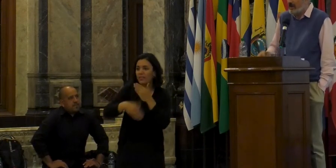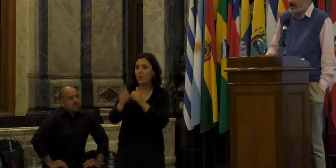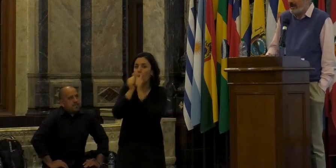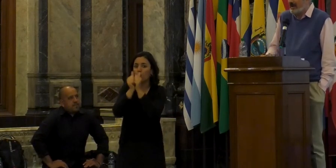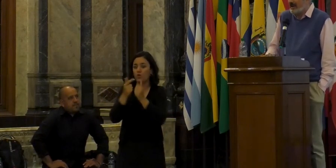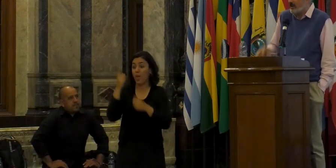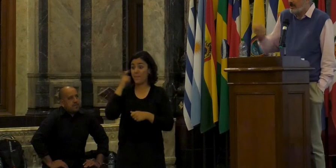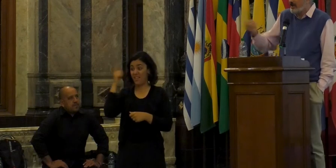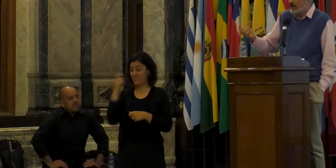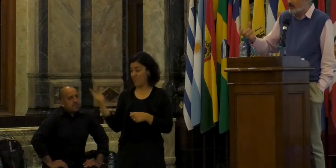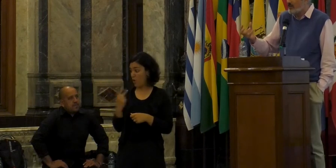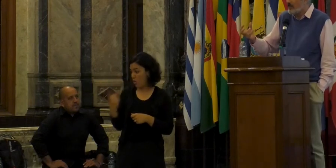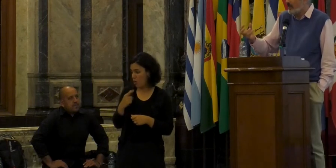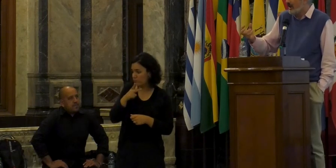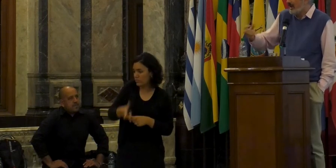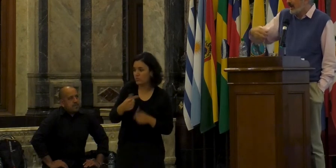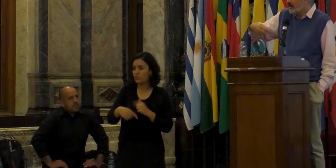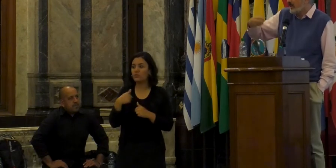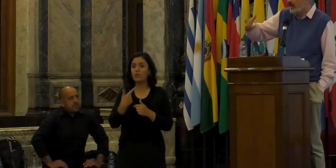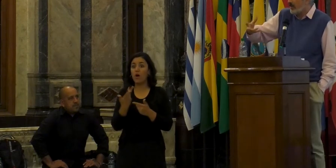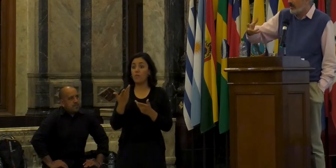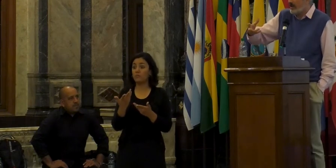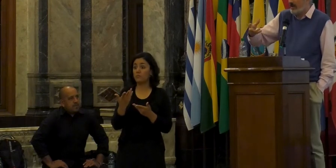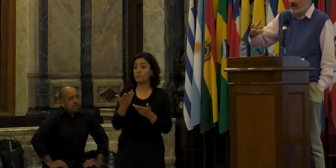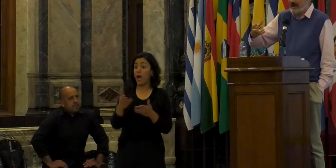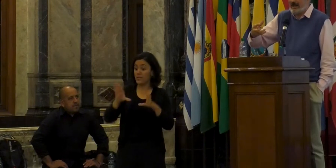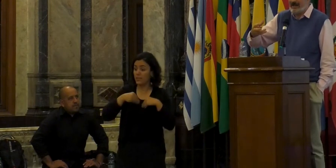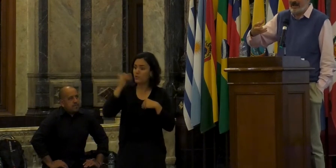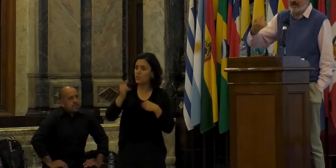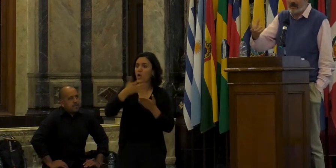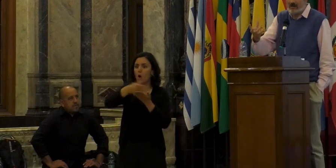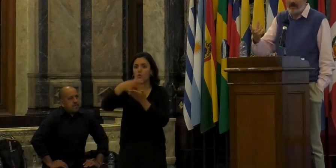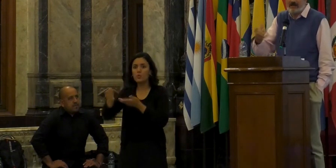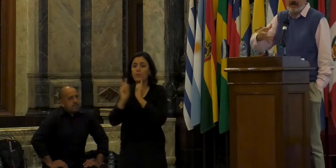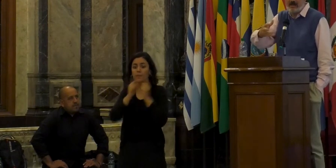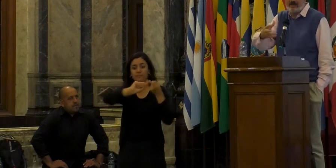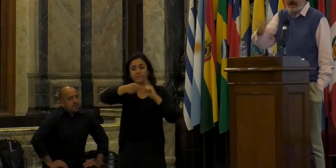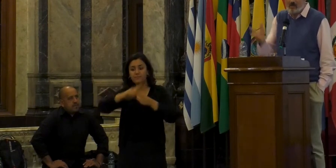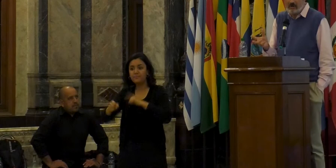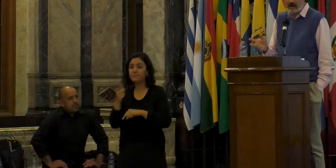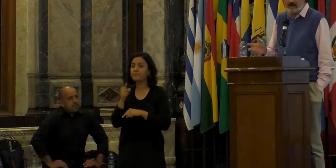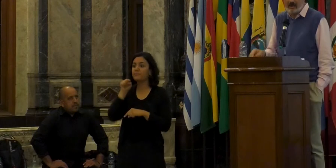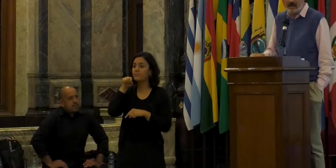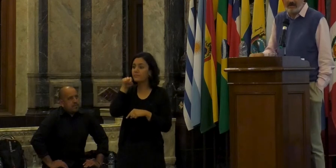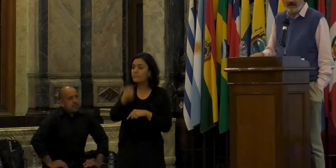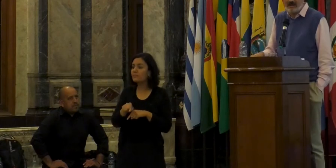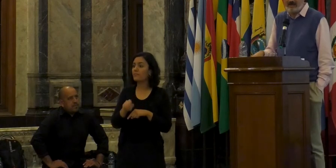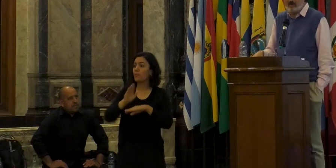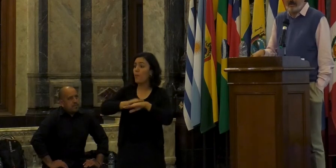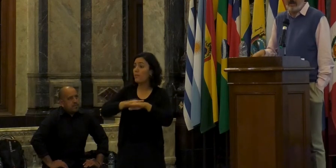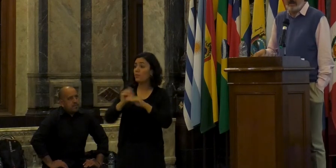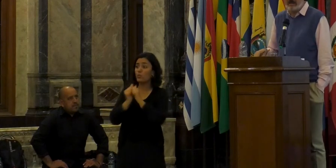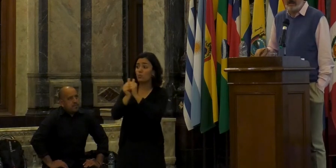alienado. O sea, la condición de consumo y la condición de producción y las relaciones sociales ahí están juntas,